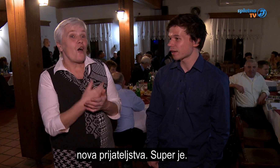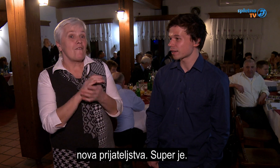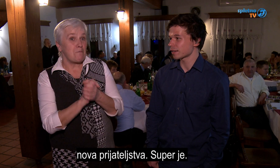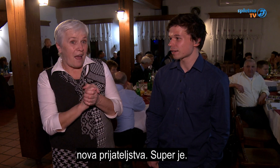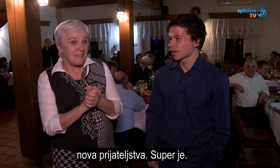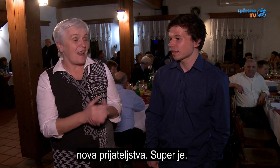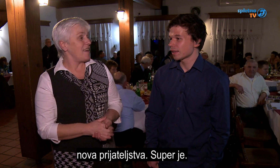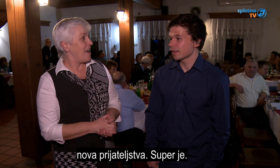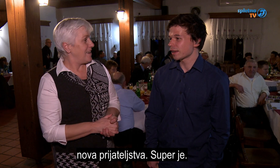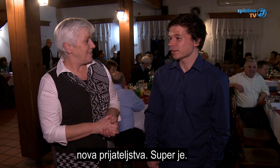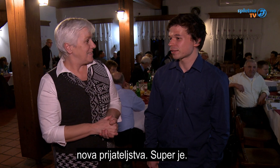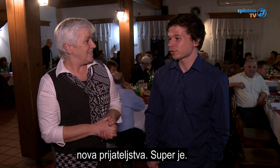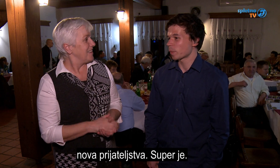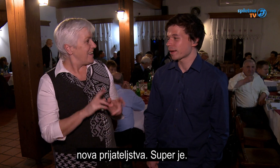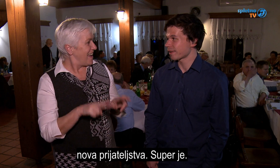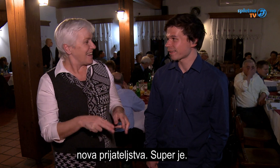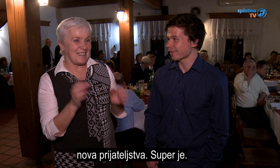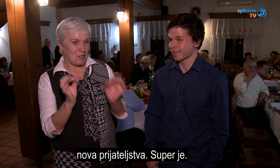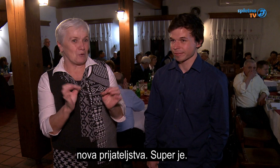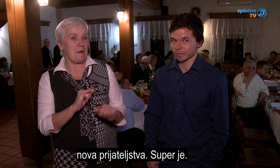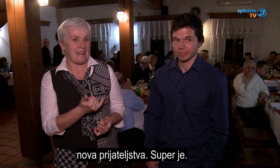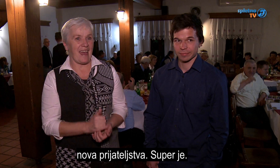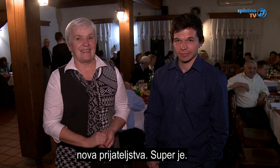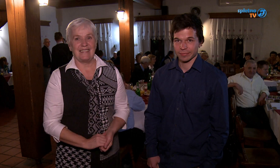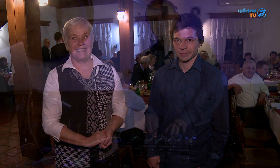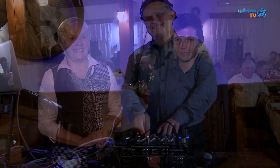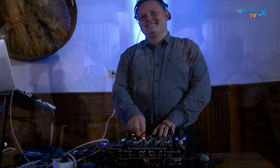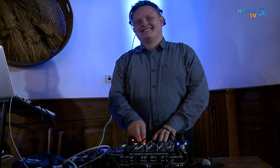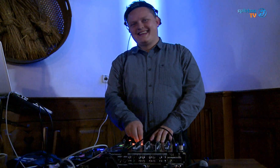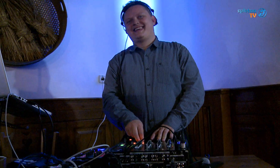in res super je. Super je.